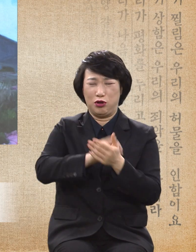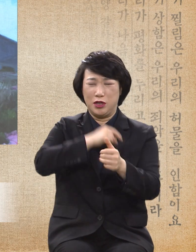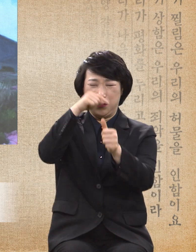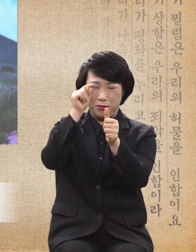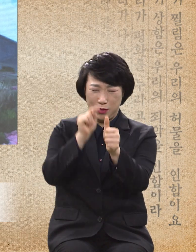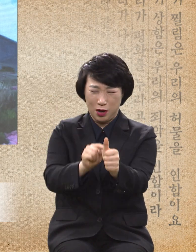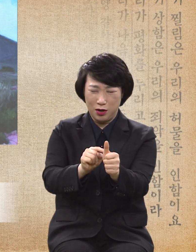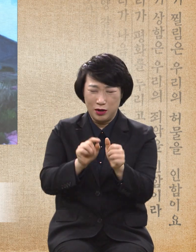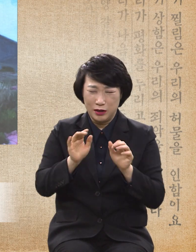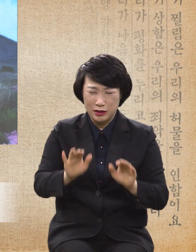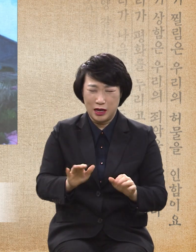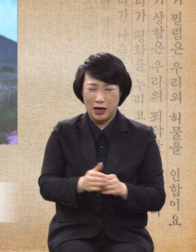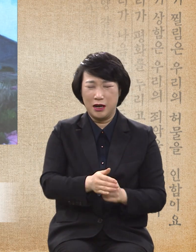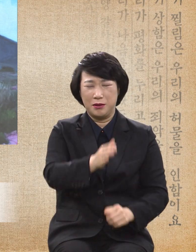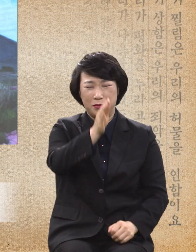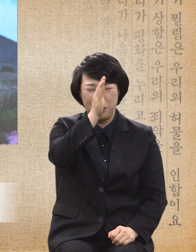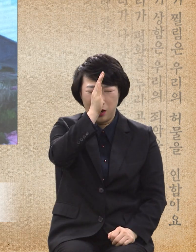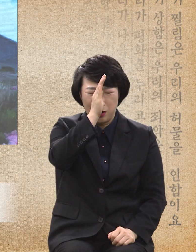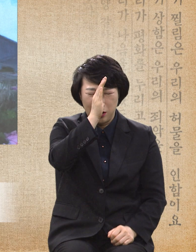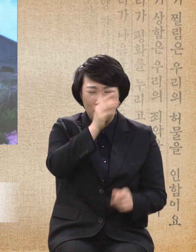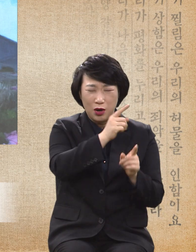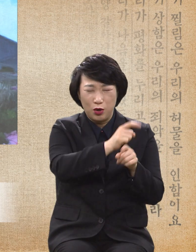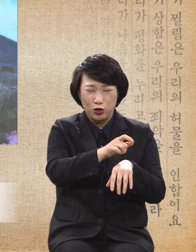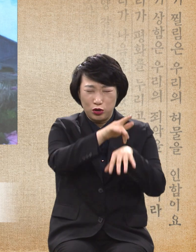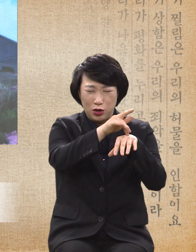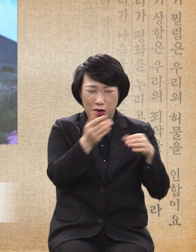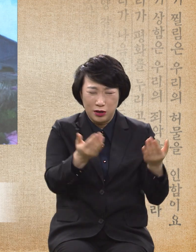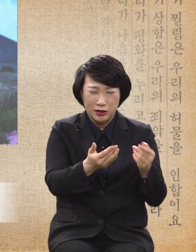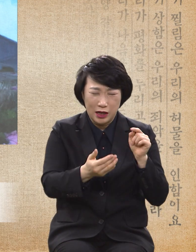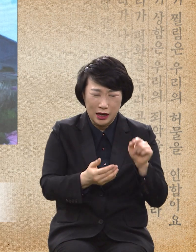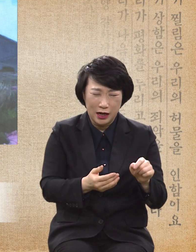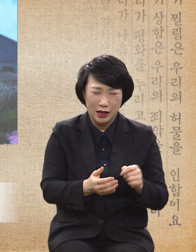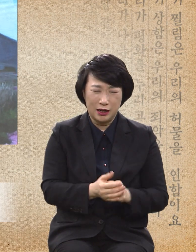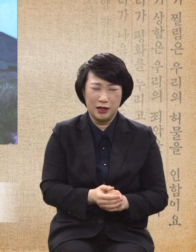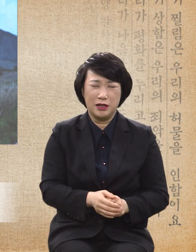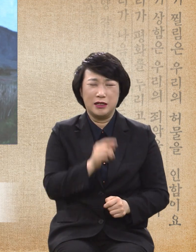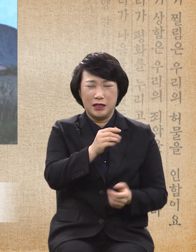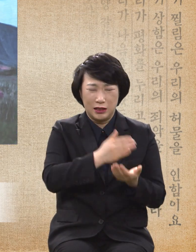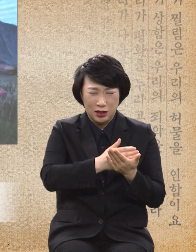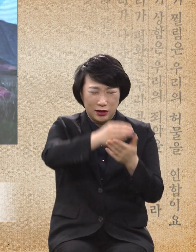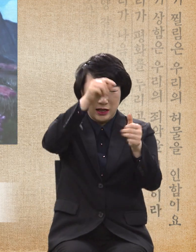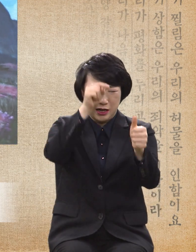명령하노니 질병아 마귀 사단 귀신아 너는